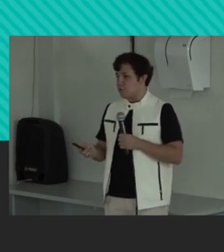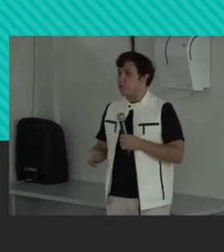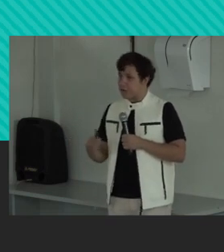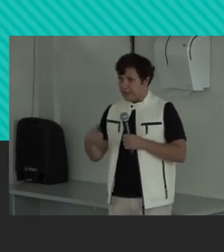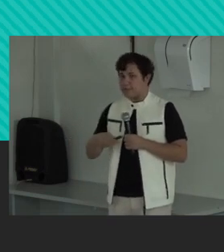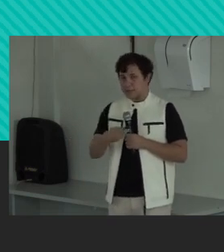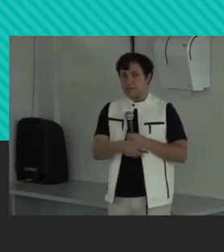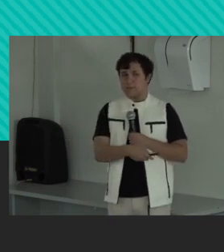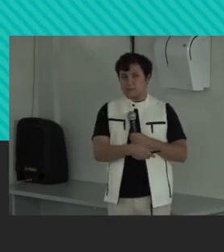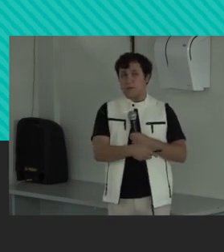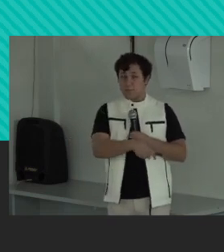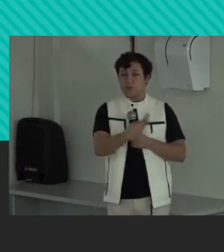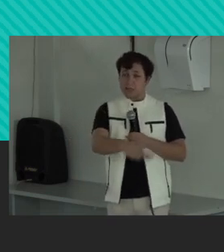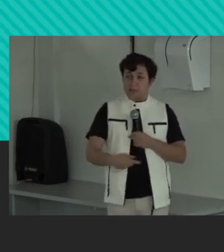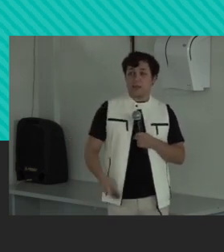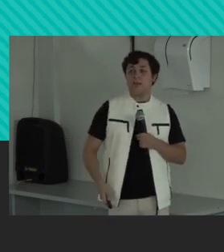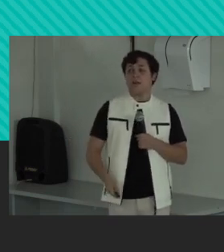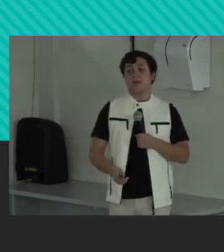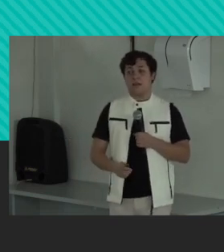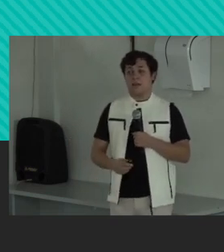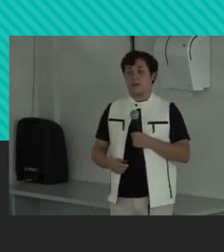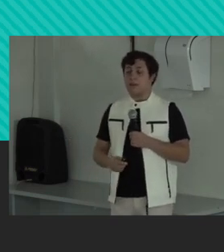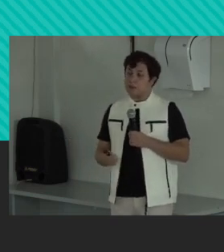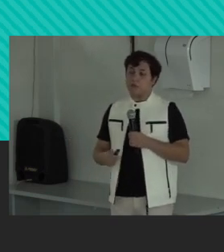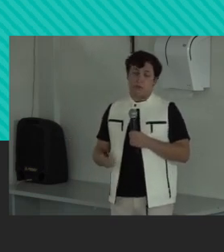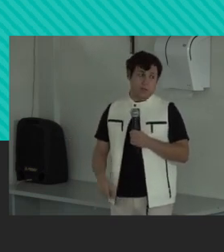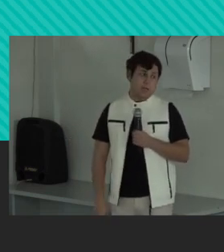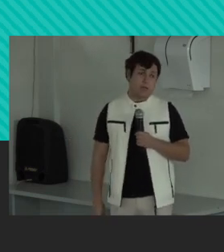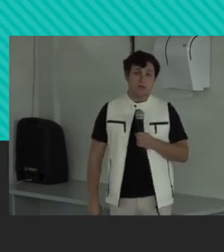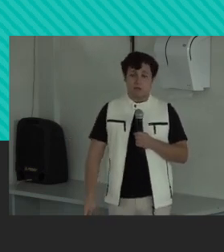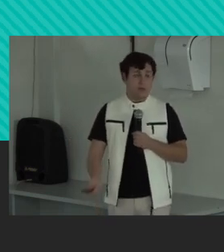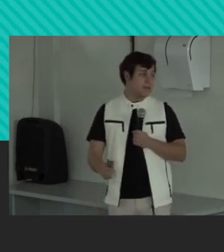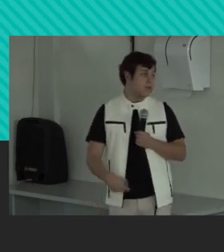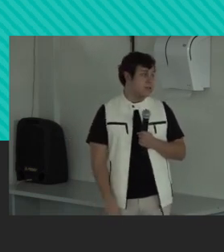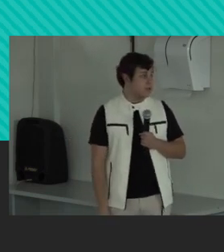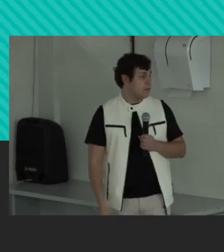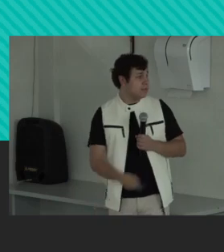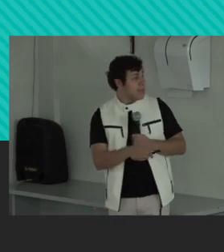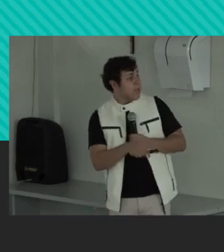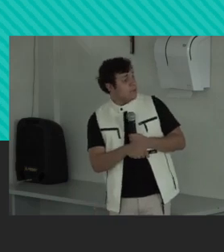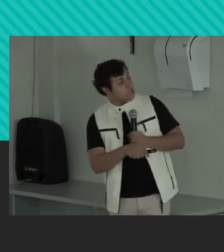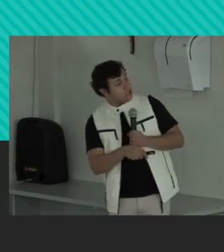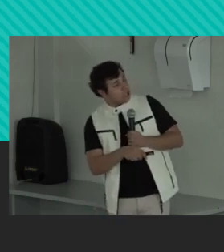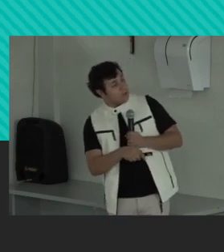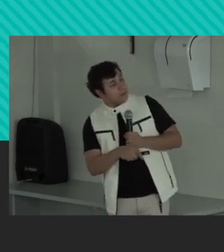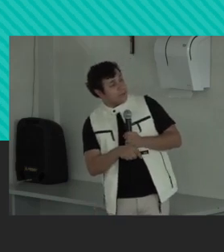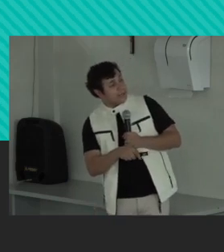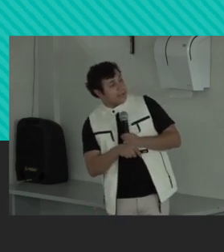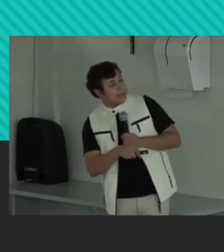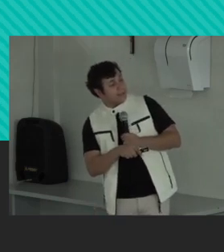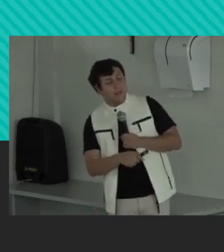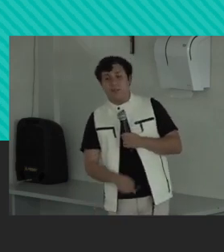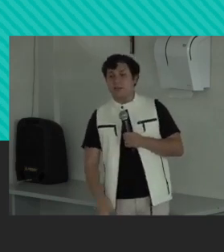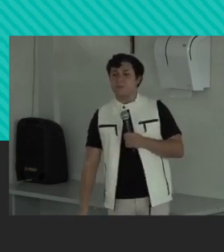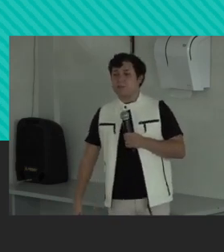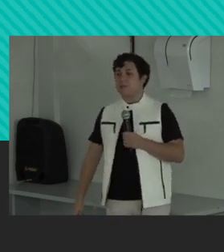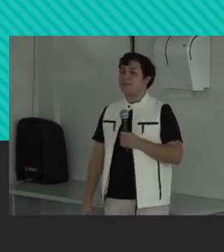lo que es importancia en la cuestión de inclusión a personas sordas. El 28 de noviembre es el Día Nacional de las Personas